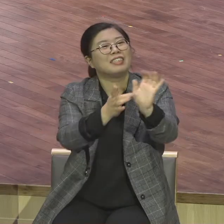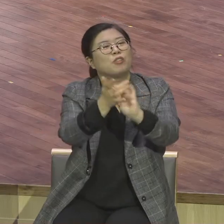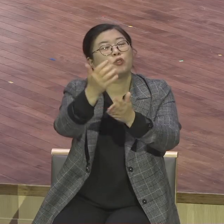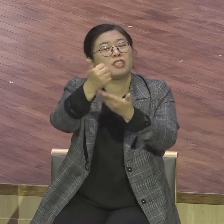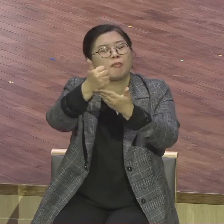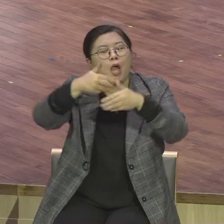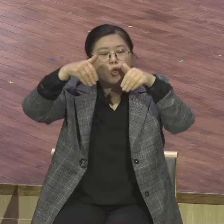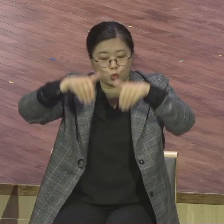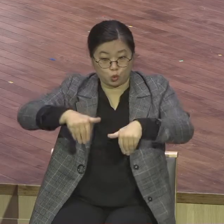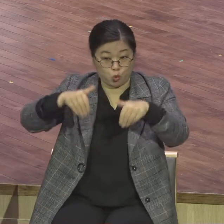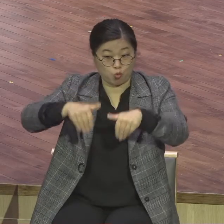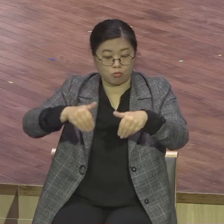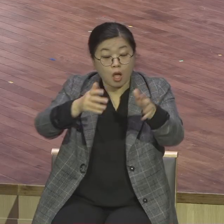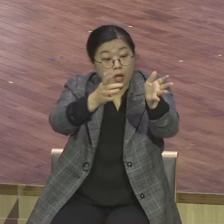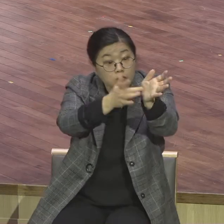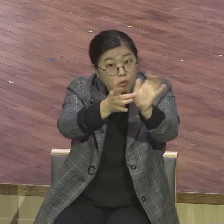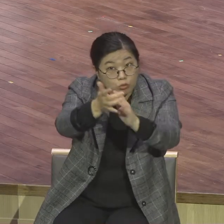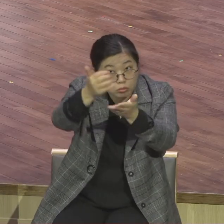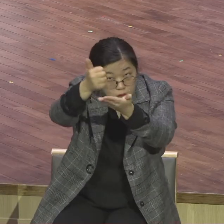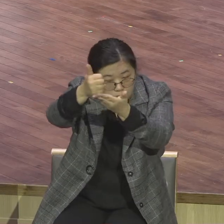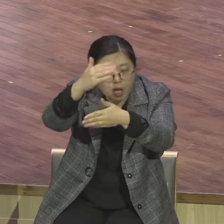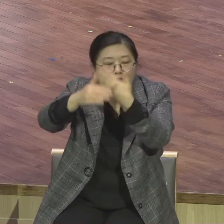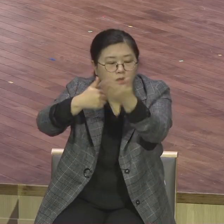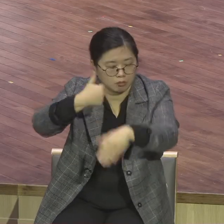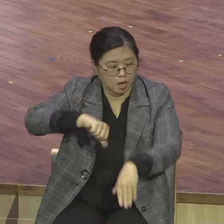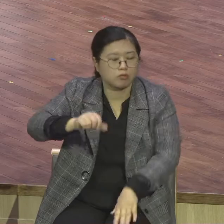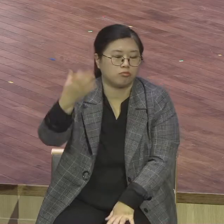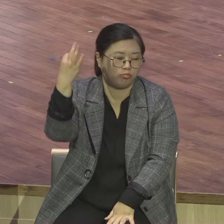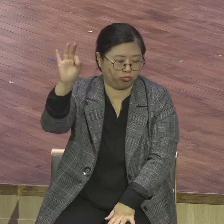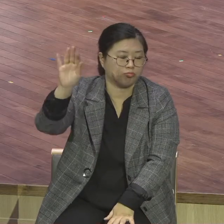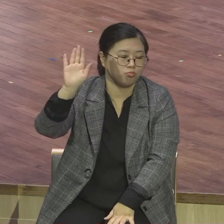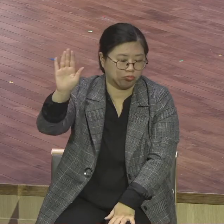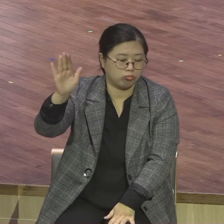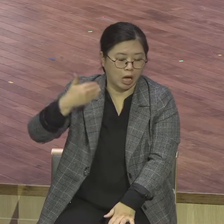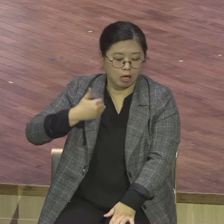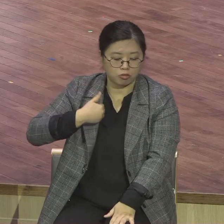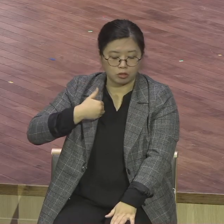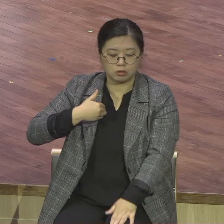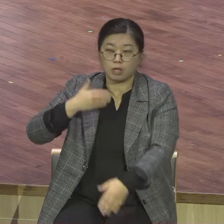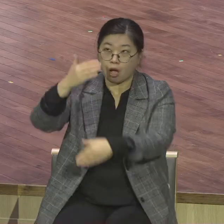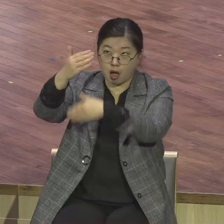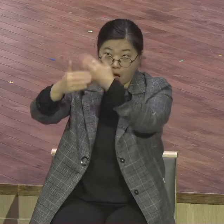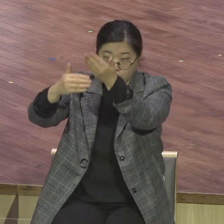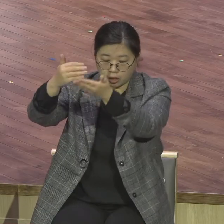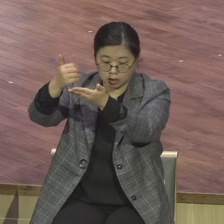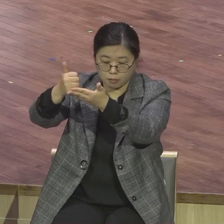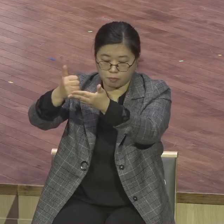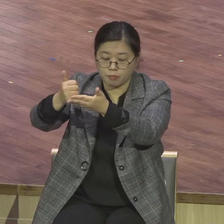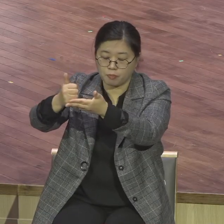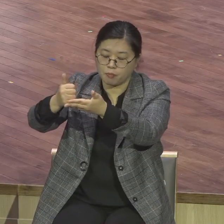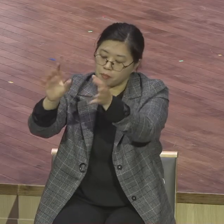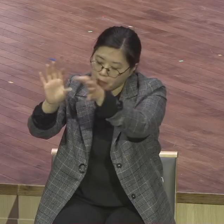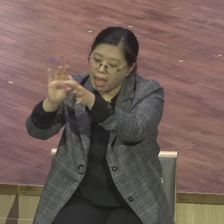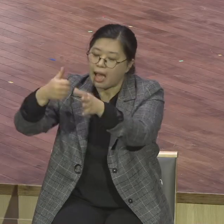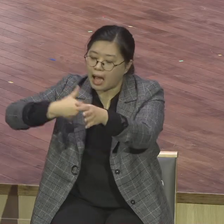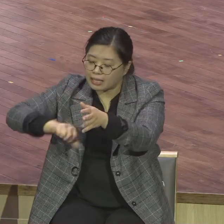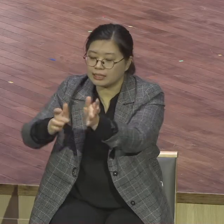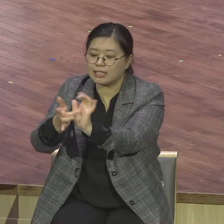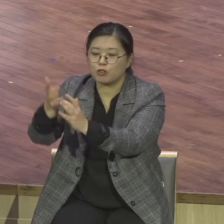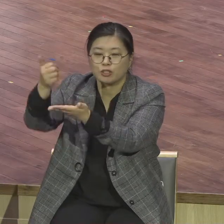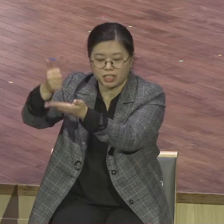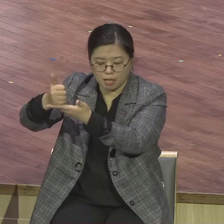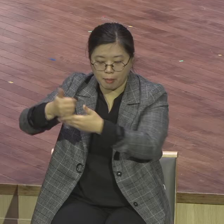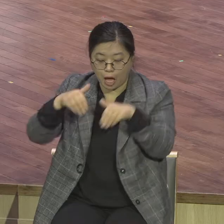그리스도의 제자로서 자신을 표현하고 있을 정도로 완전히 영적 변화가 온 것입니다.